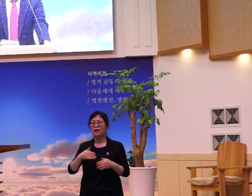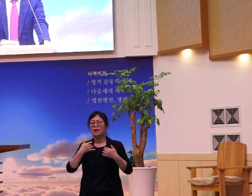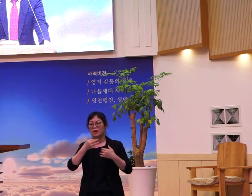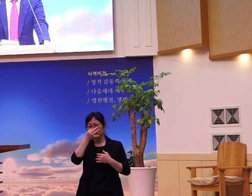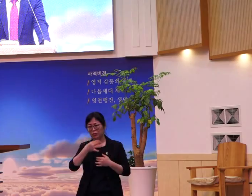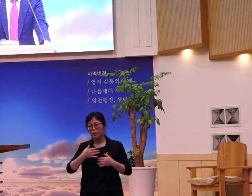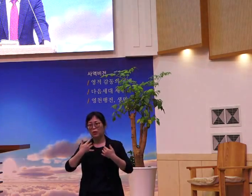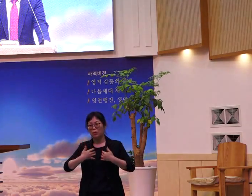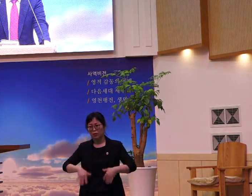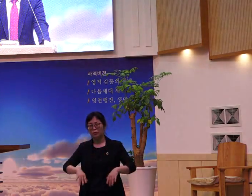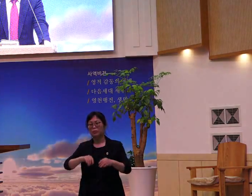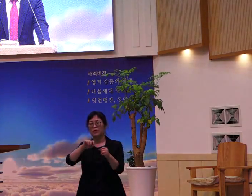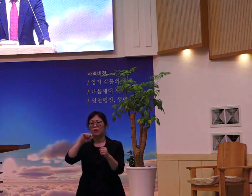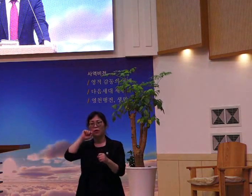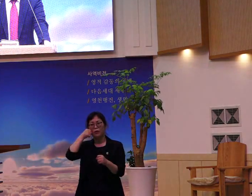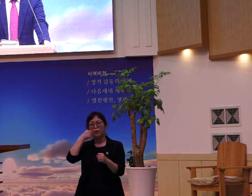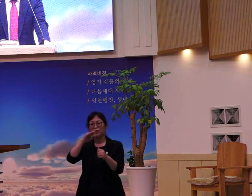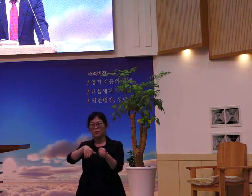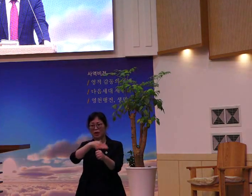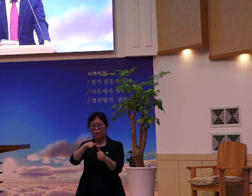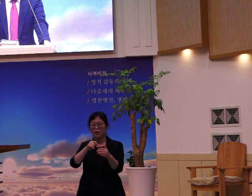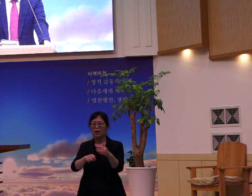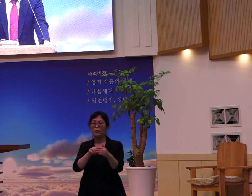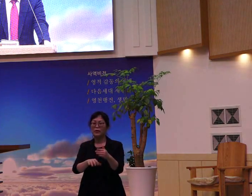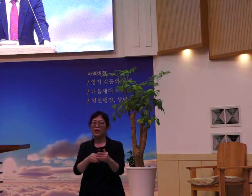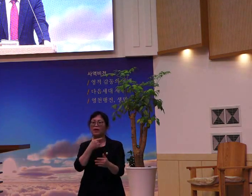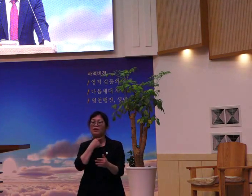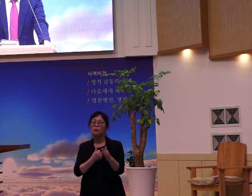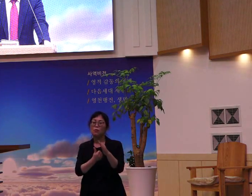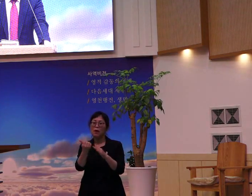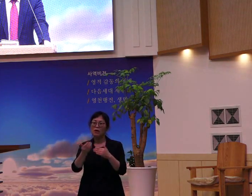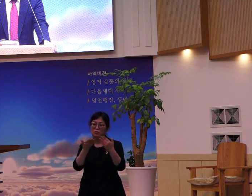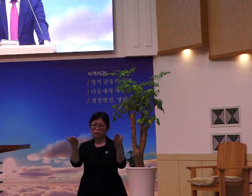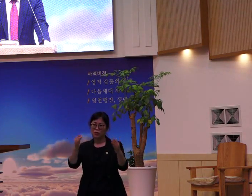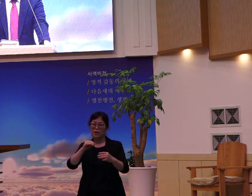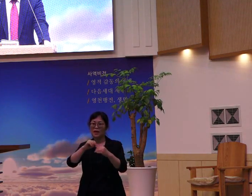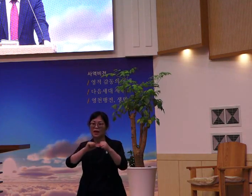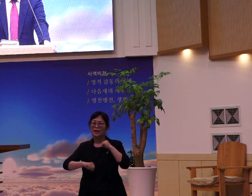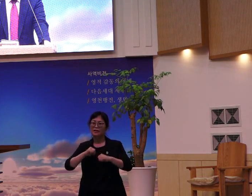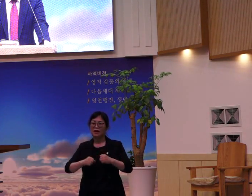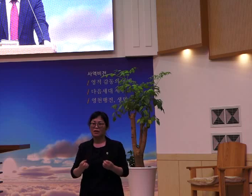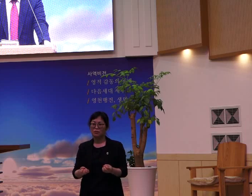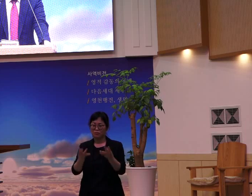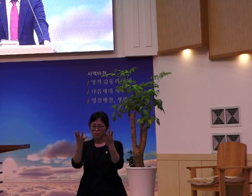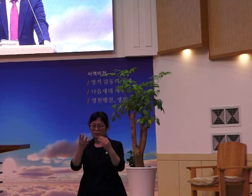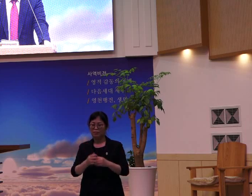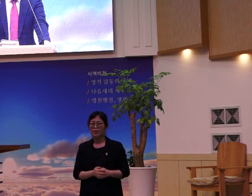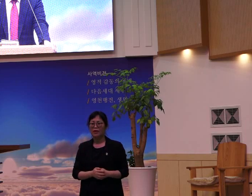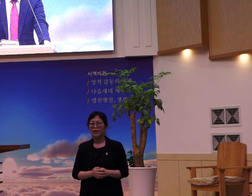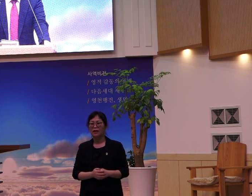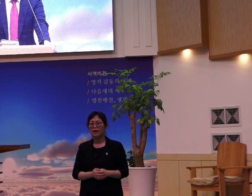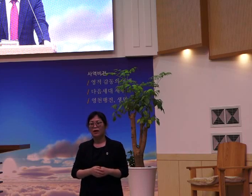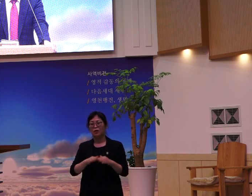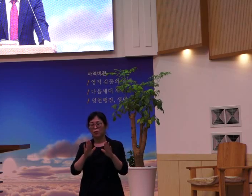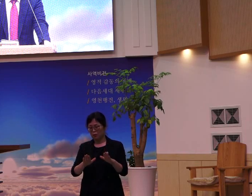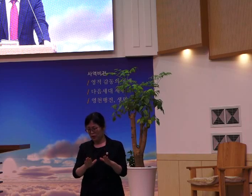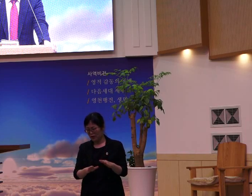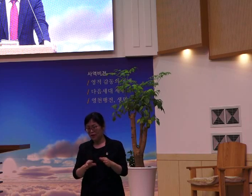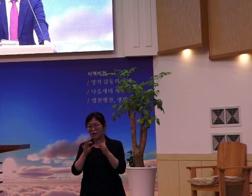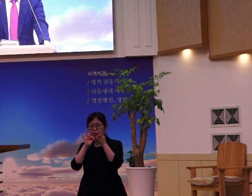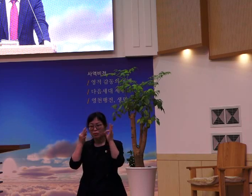그리스도의 사랑으로 찾아가 소망을 주기 원하는 이런 행사를 준비했는데요. 오늘 금요일 오전 10시에 경로대학 그리고